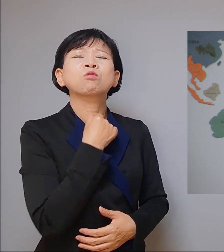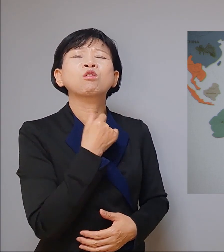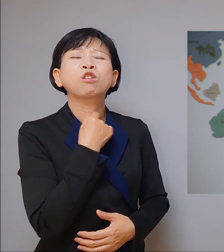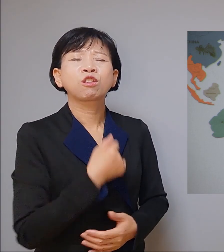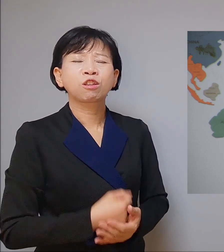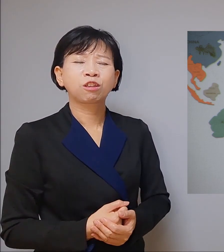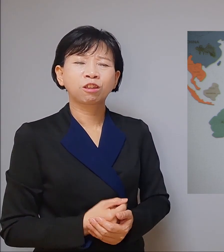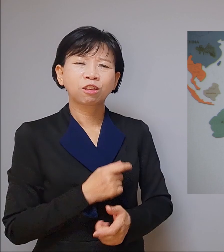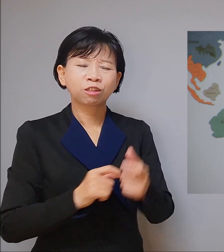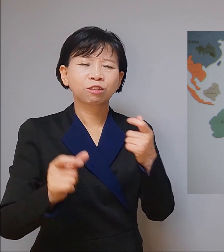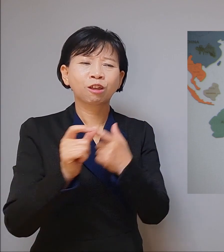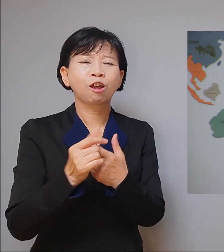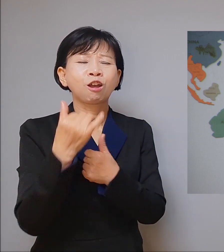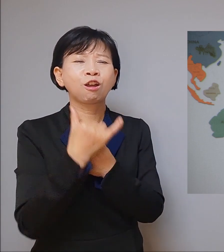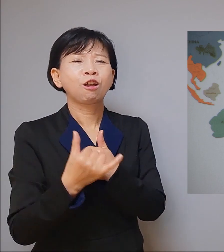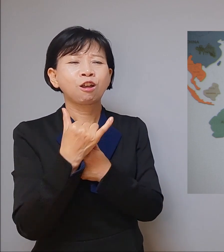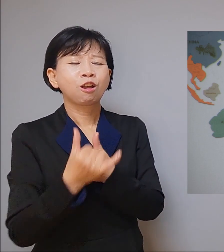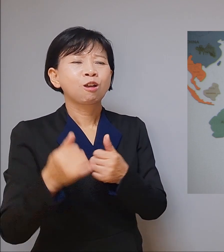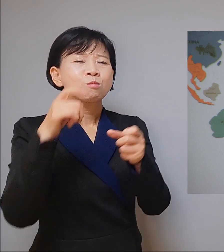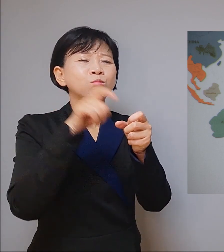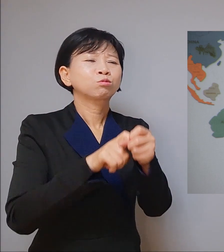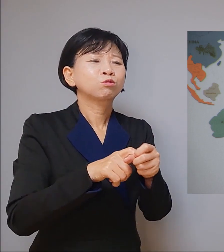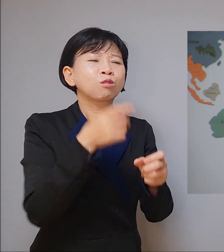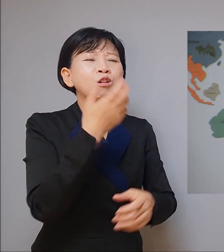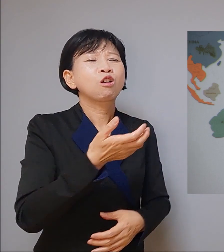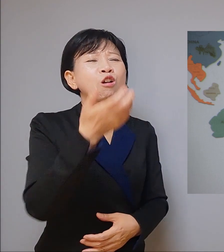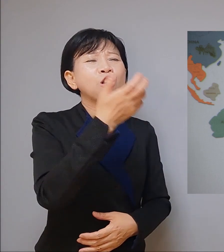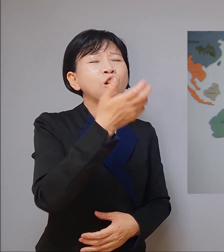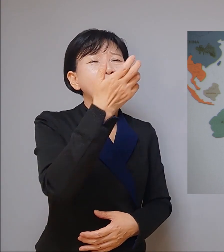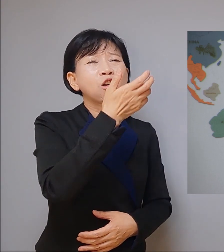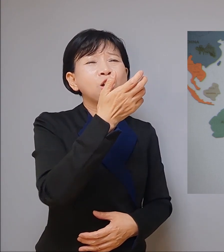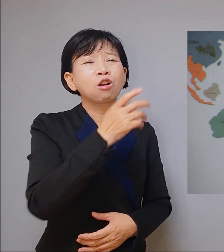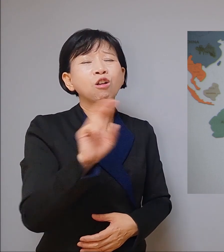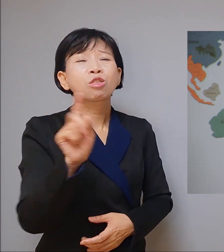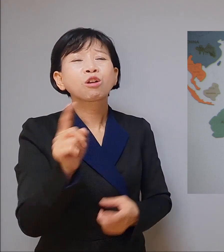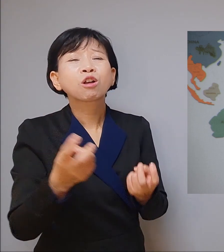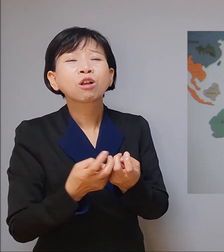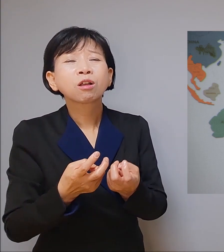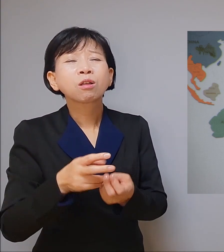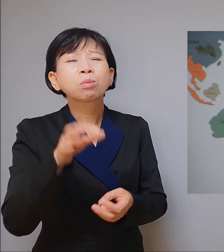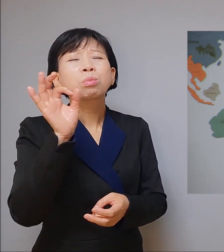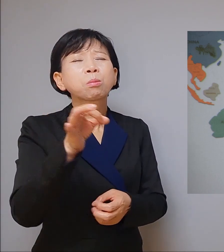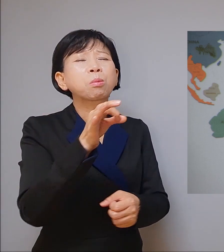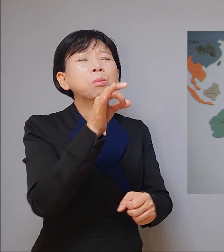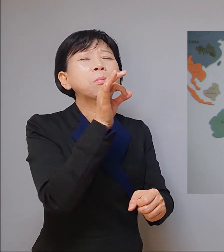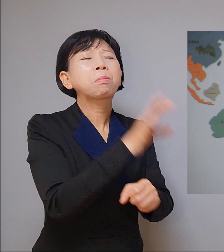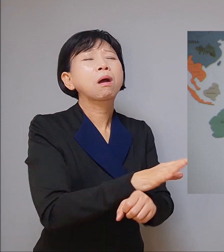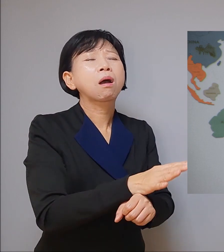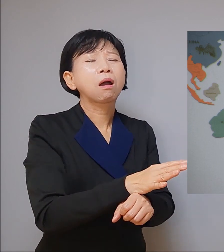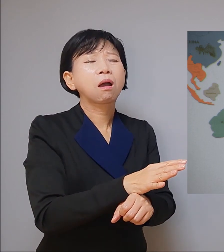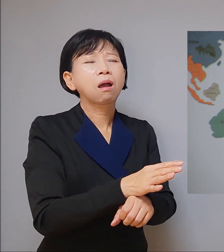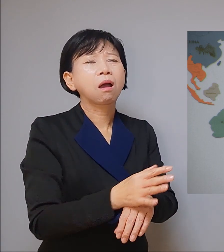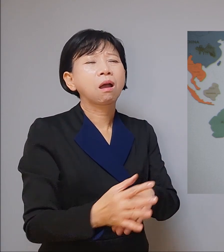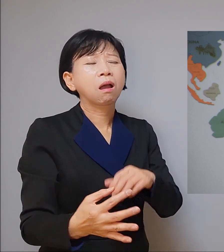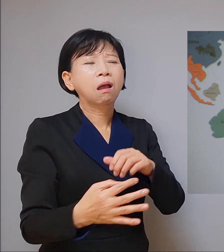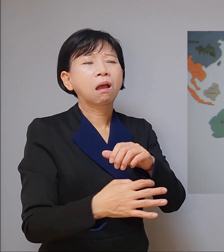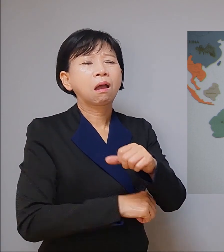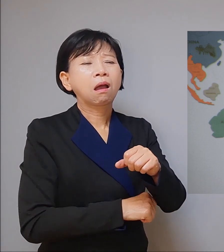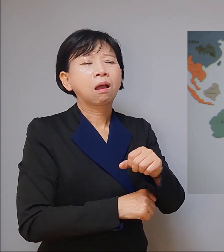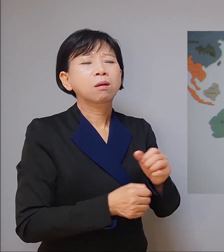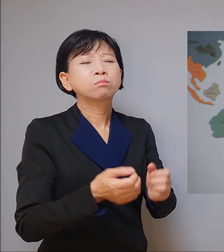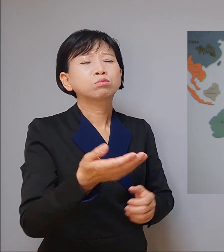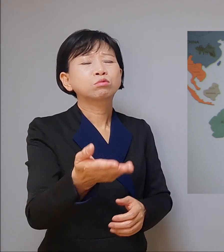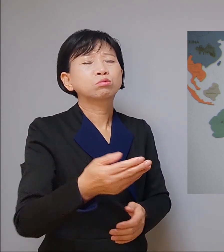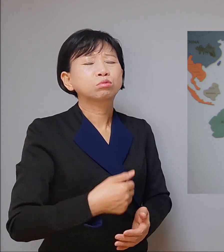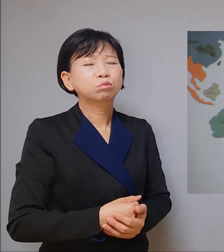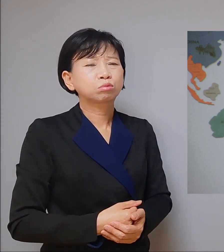더 대접받는 높은 자리에 가기 위해서 그 신분을 돈으로 사기까지 합니다. 그 사람의 직업으로 그 사람이